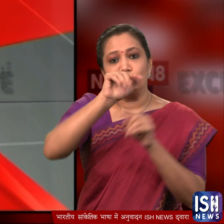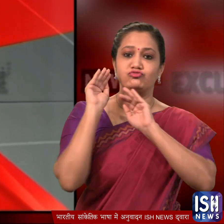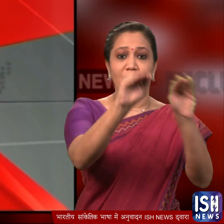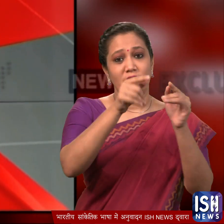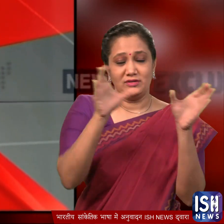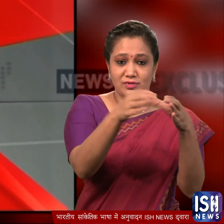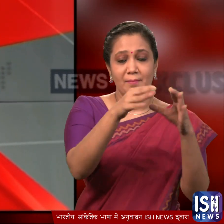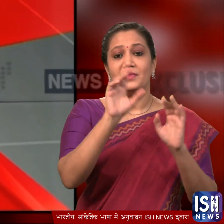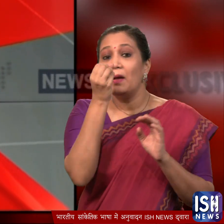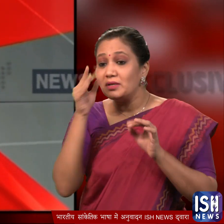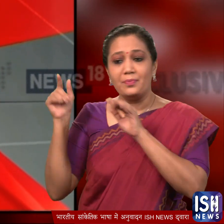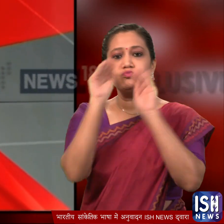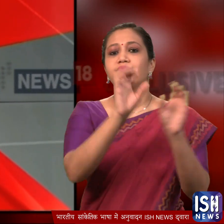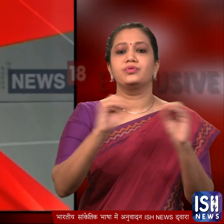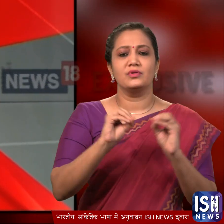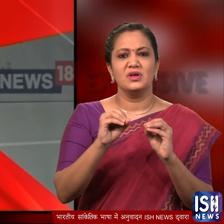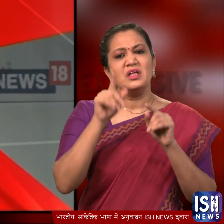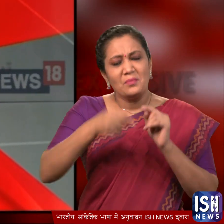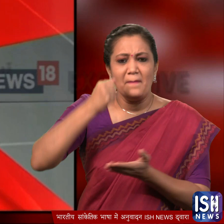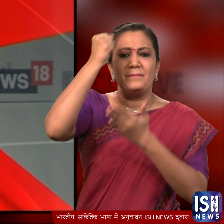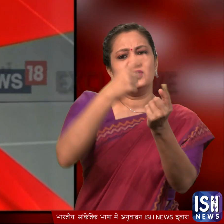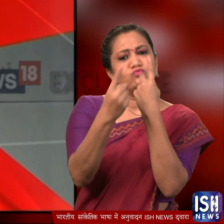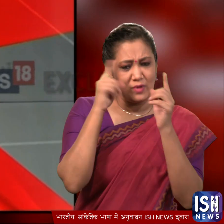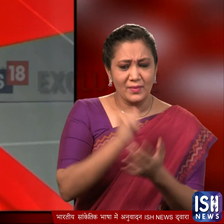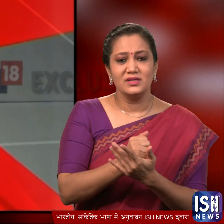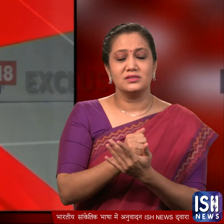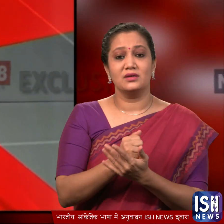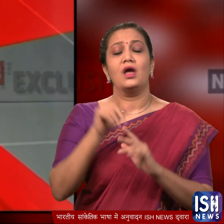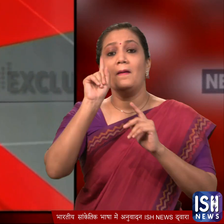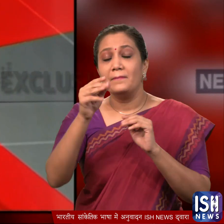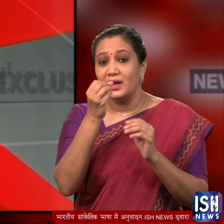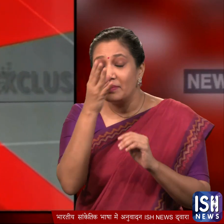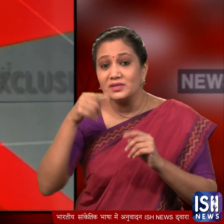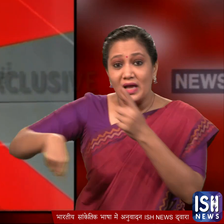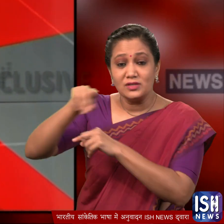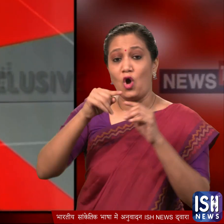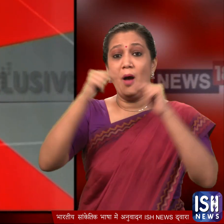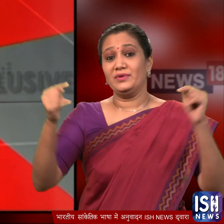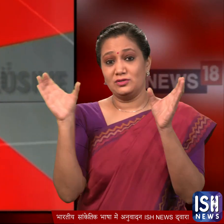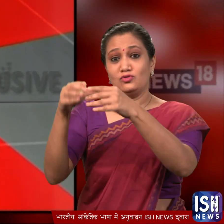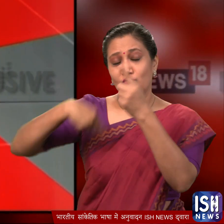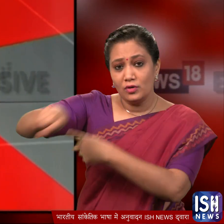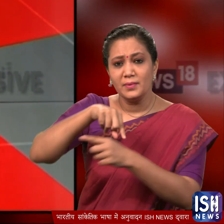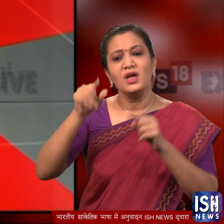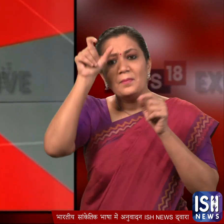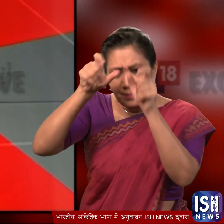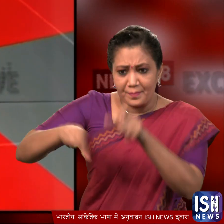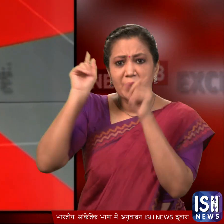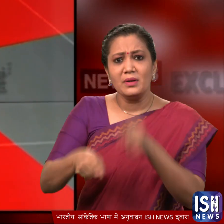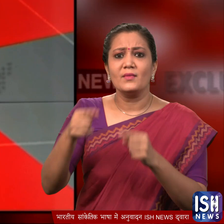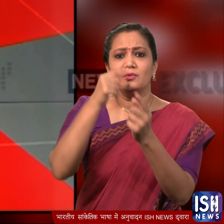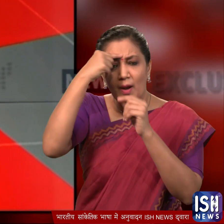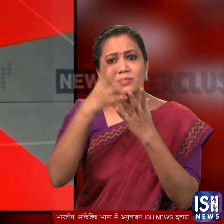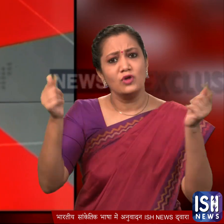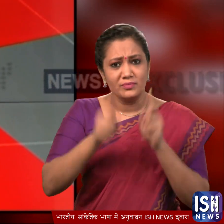का समर्थन है। उन्होंने बजट पर चर्चा को जरूरी बताया। वहीं मेरठ नगर निगम में बीजेपी मुख्य विपक्षी पार्टी है, जिसने जनता की समस्याओं पर